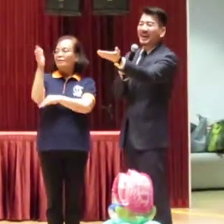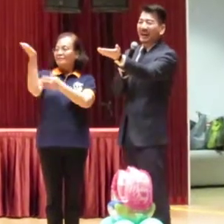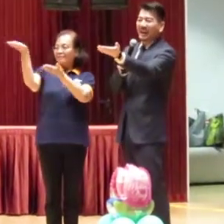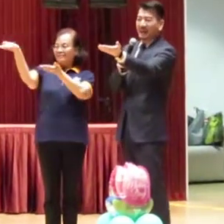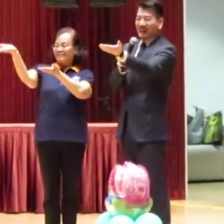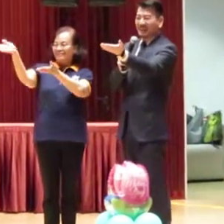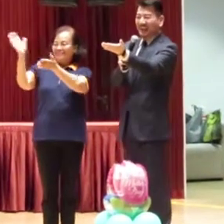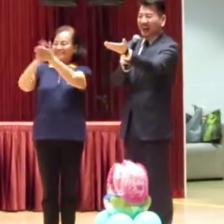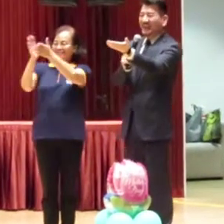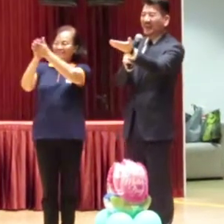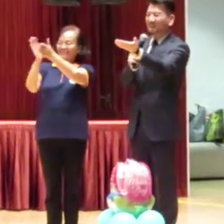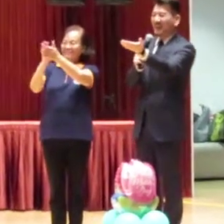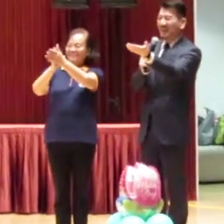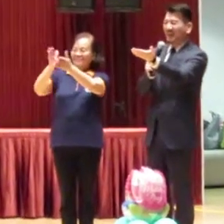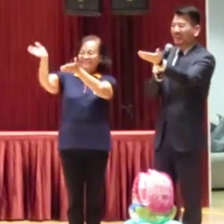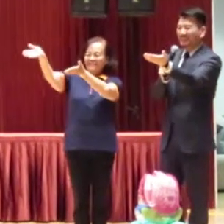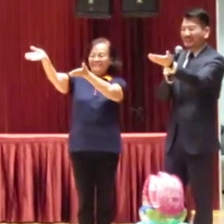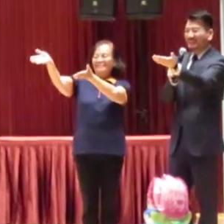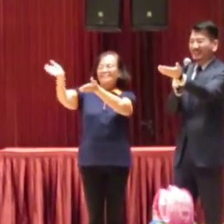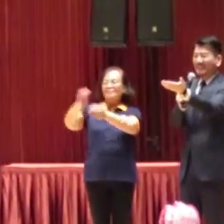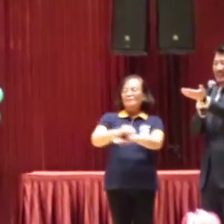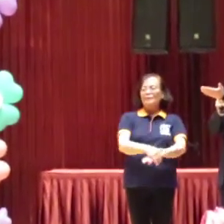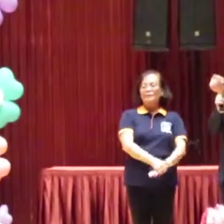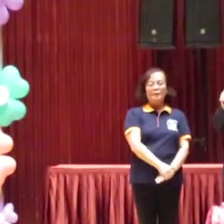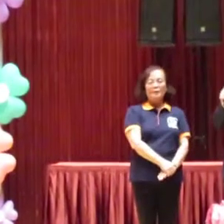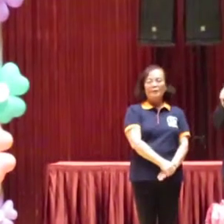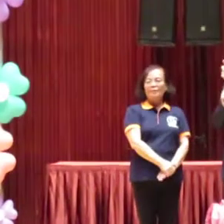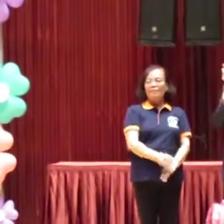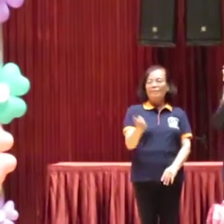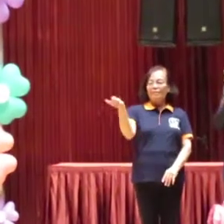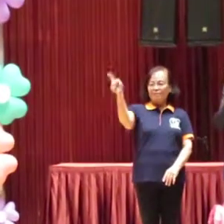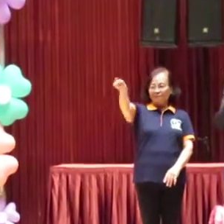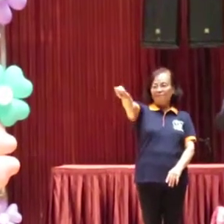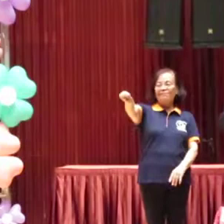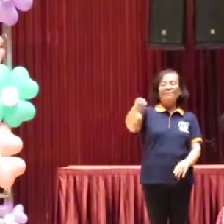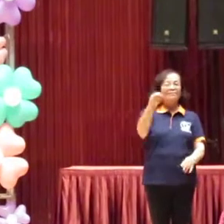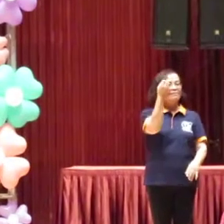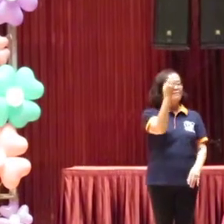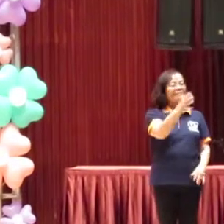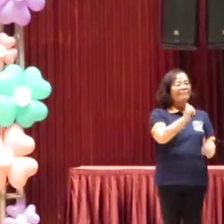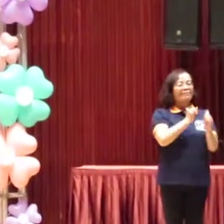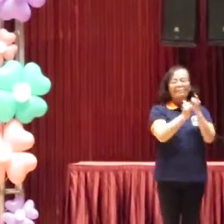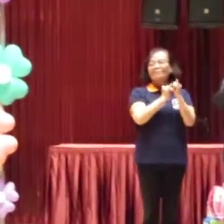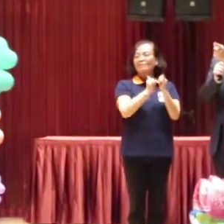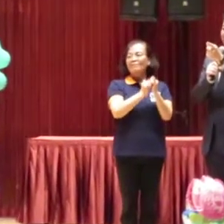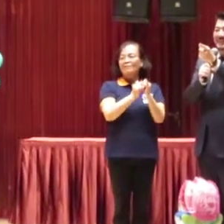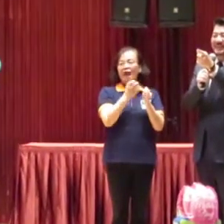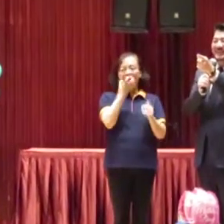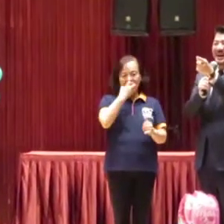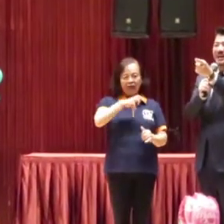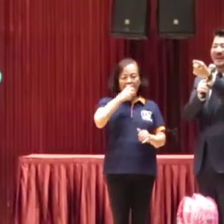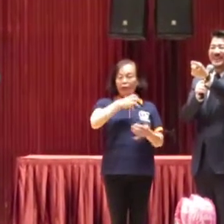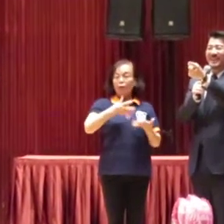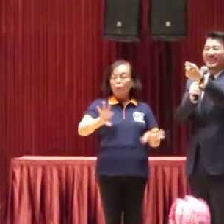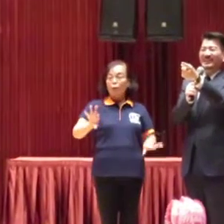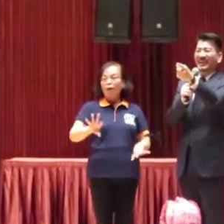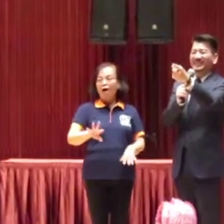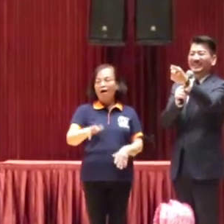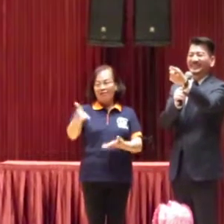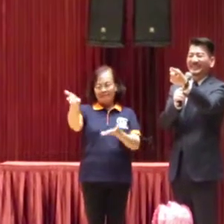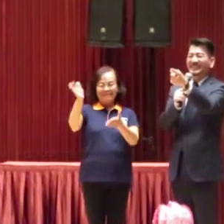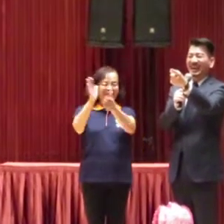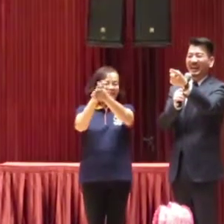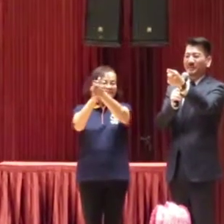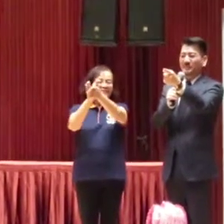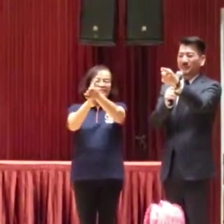我下来给咱做了一堆，哎呀，好棒哦！再来是新社，是算拔蜡的时候在丢掉，来，我下过来一